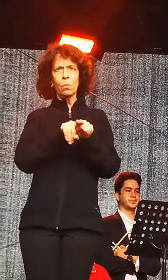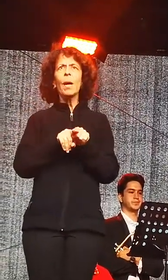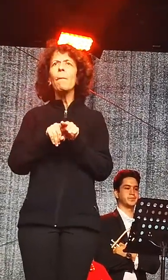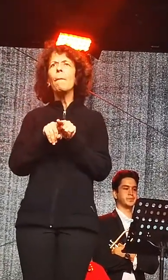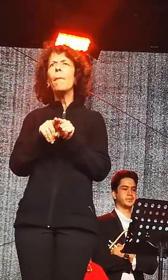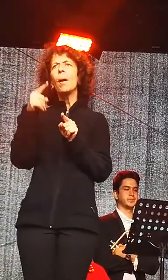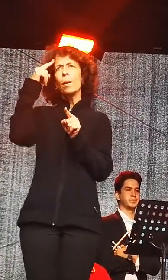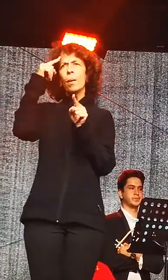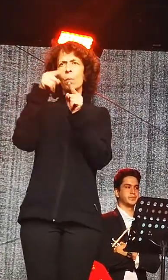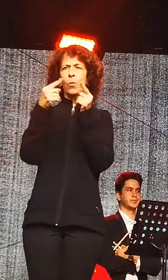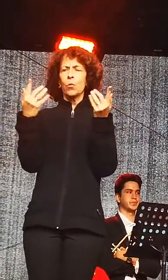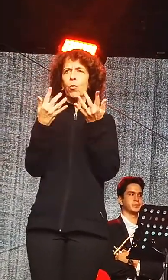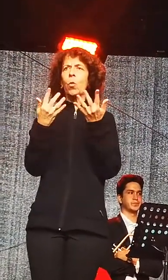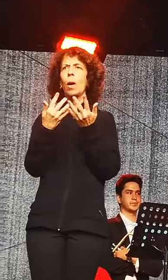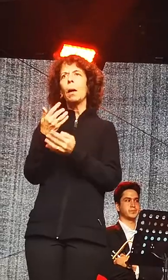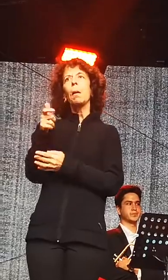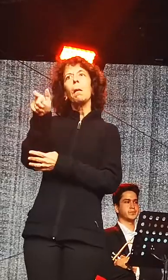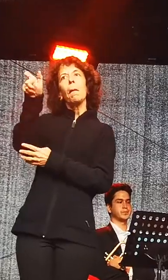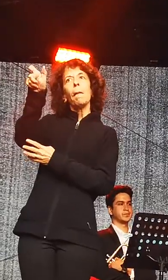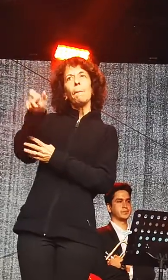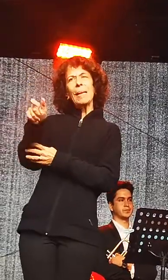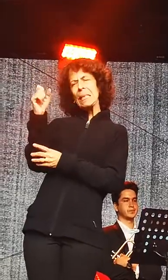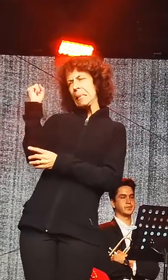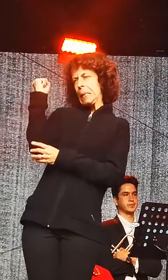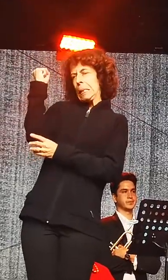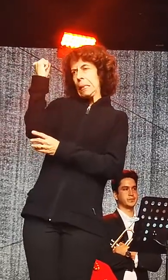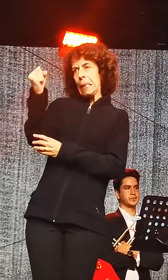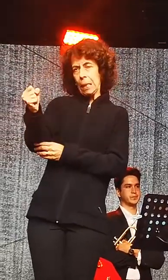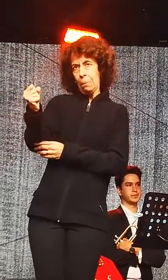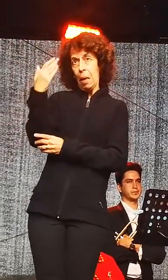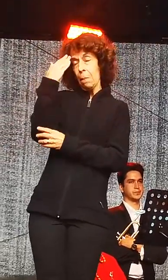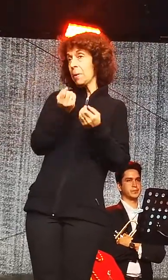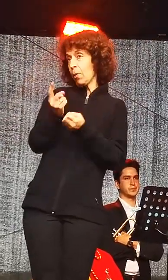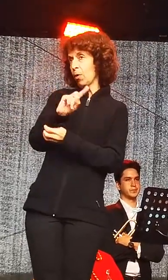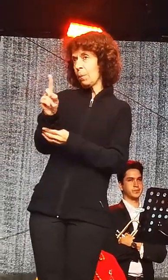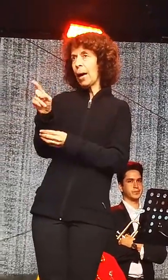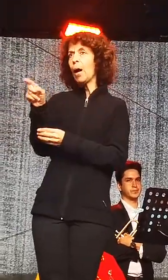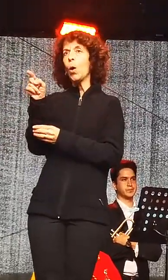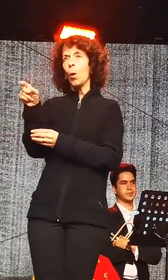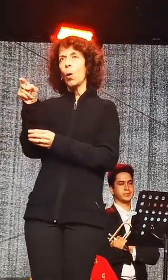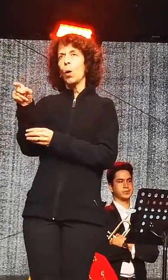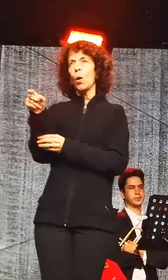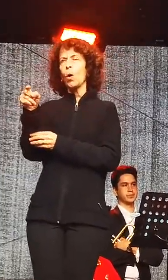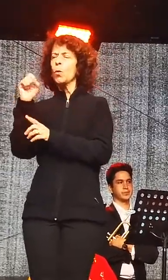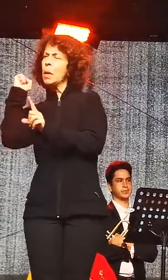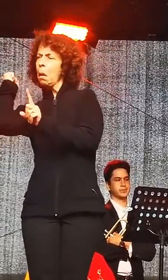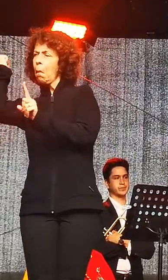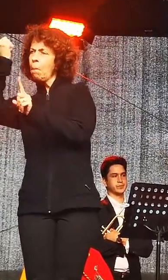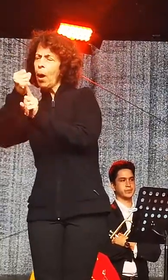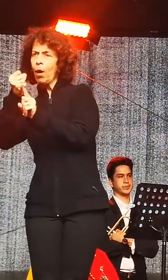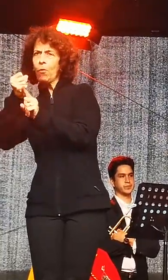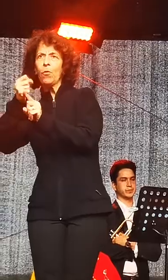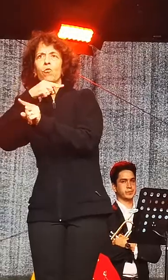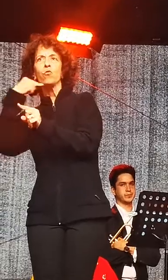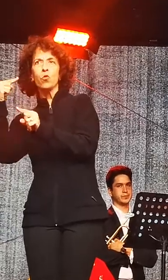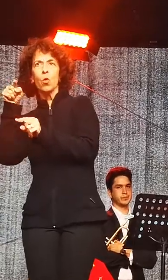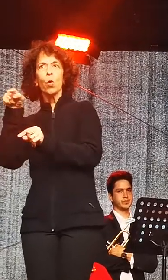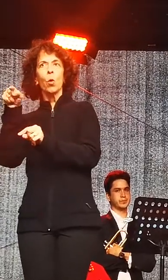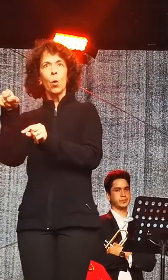que celui qui, criminellement et sans provocation, commettra un meurtre,